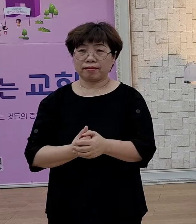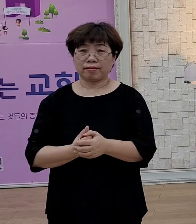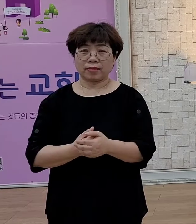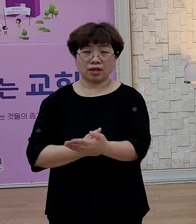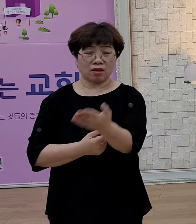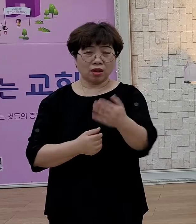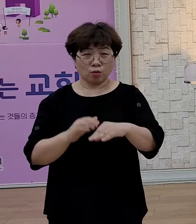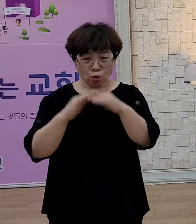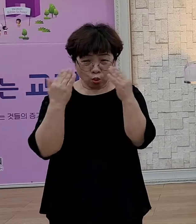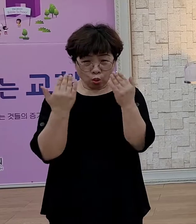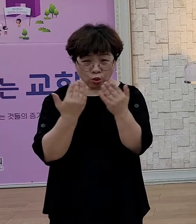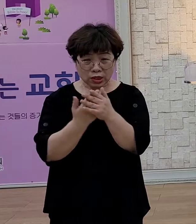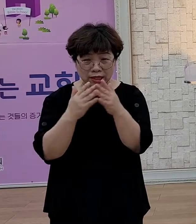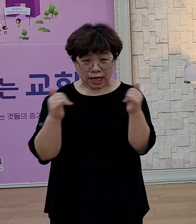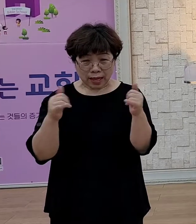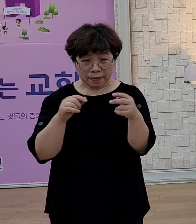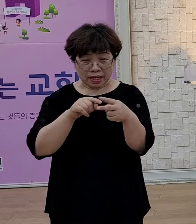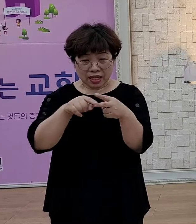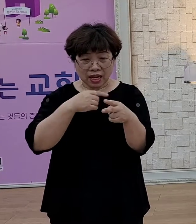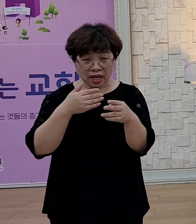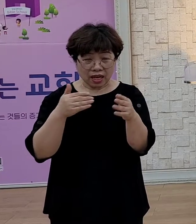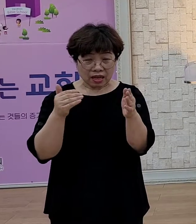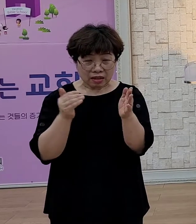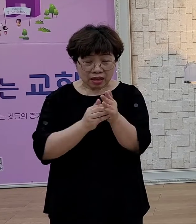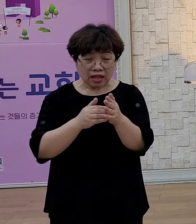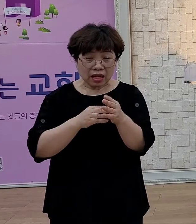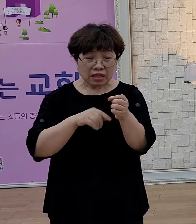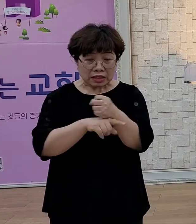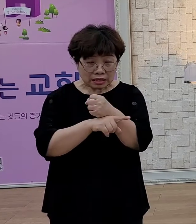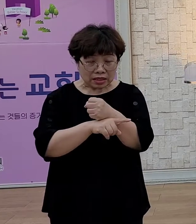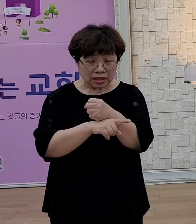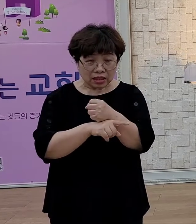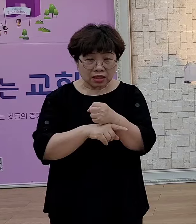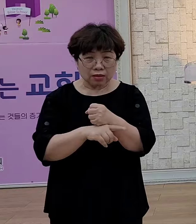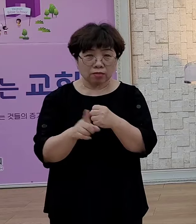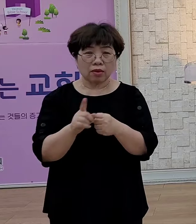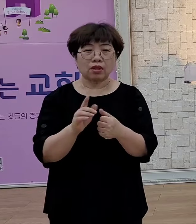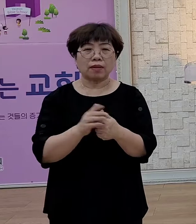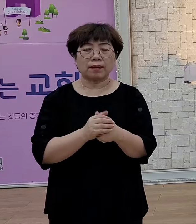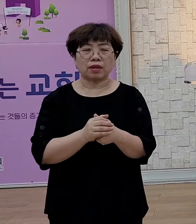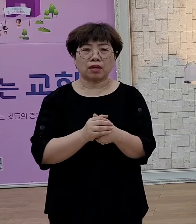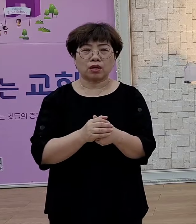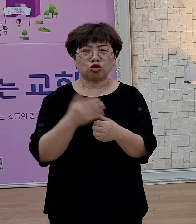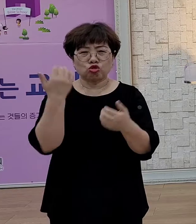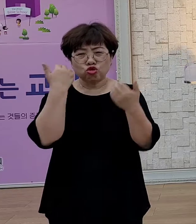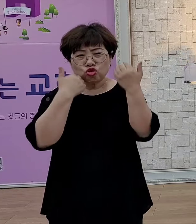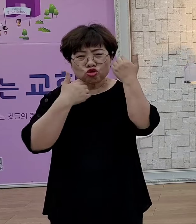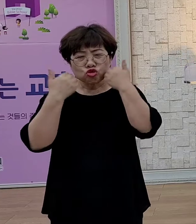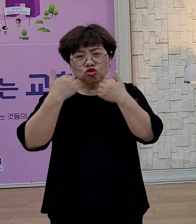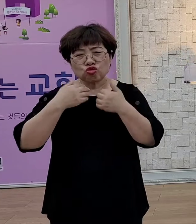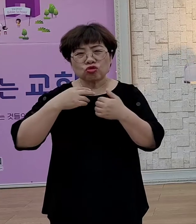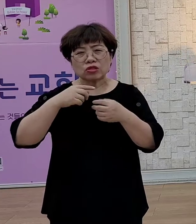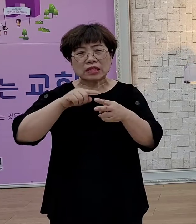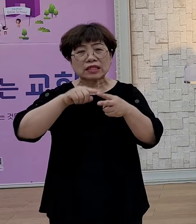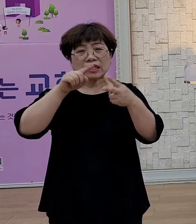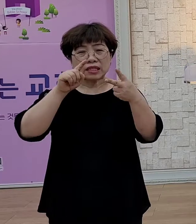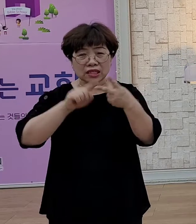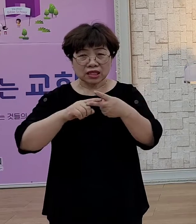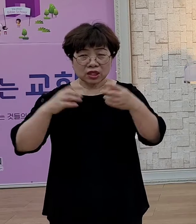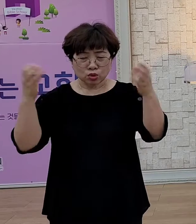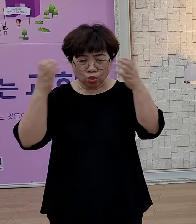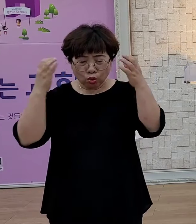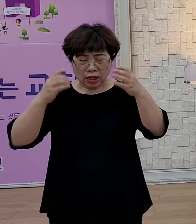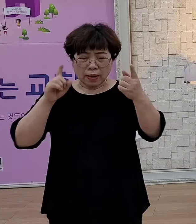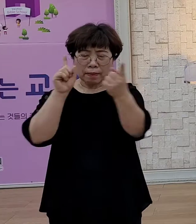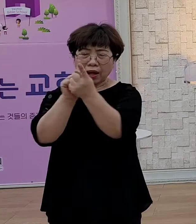계신 모든 분들이 다 이게 이해가 되고 이걸 겪어봤다면 이 무슨 말이에요? 누구에게나 이런 고난은